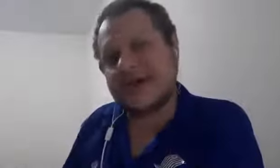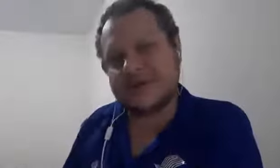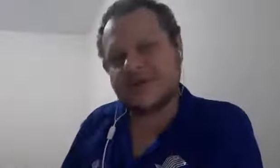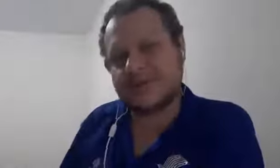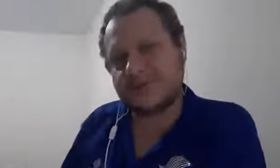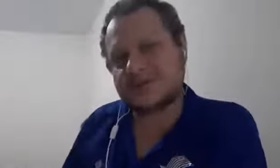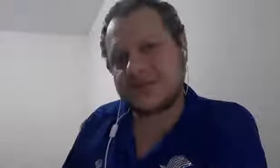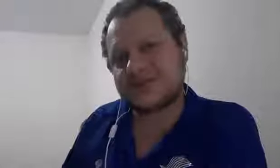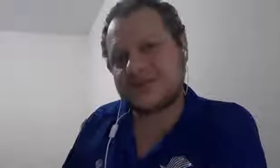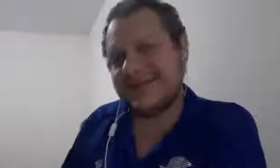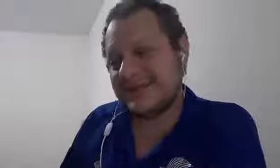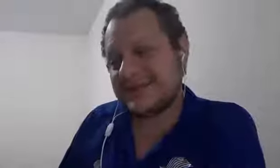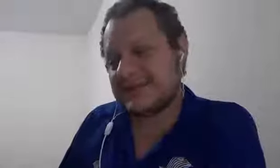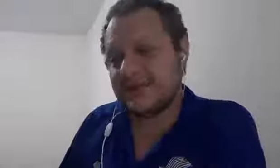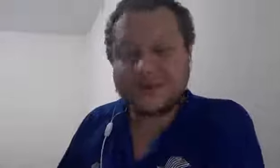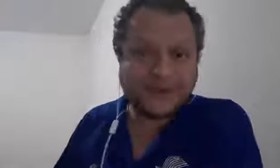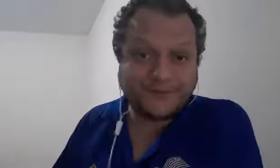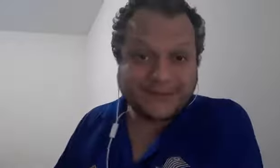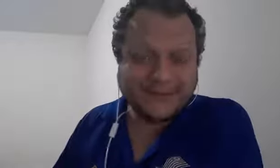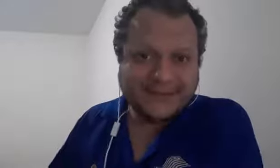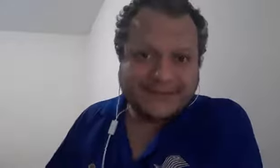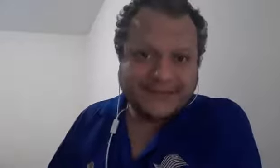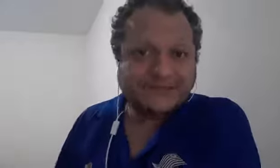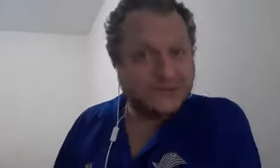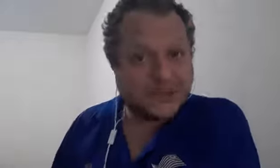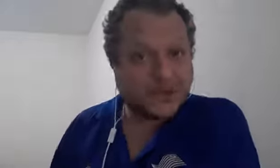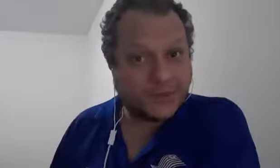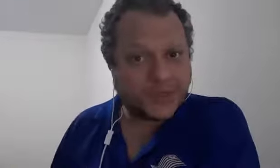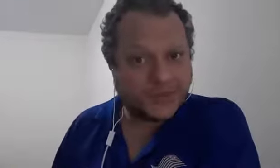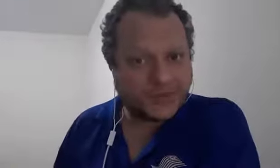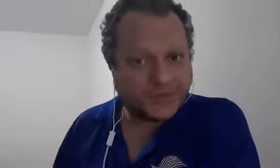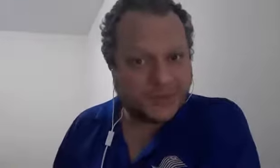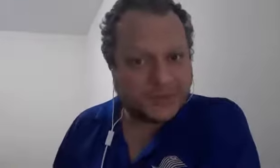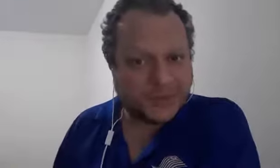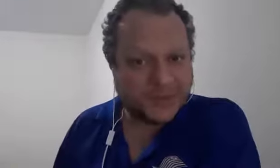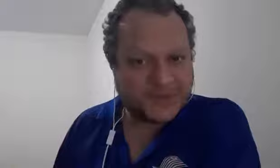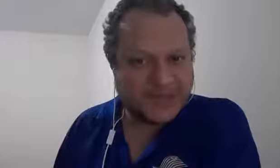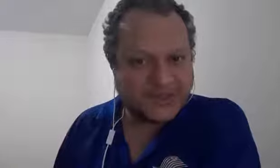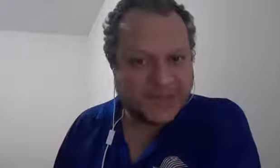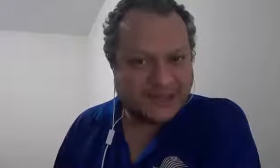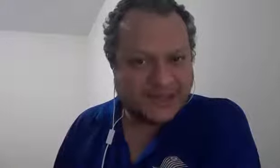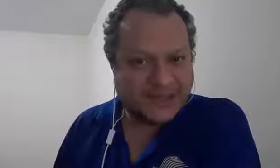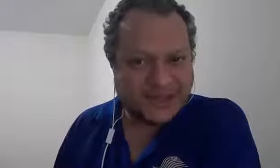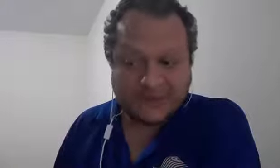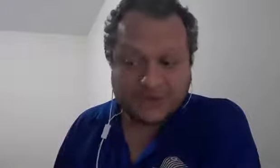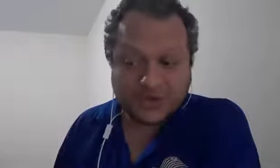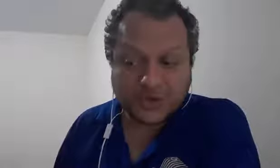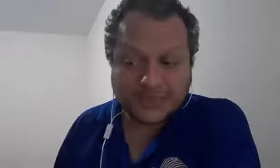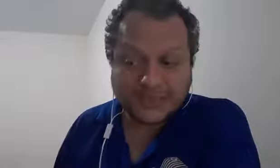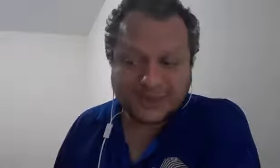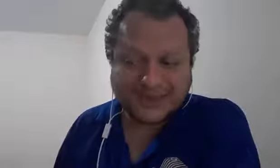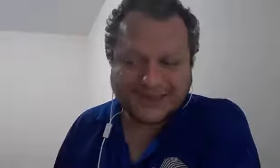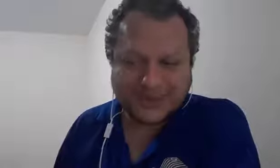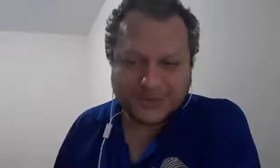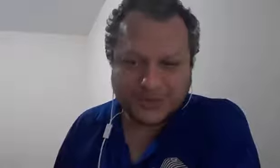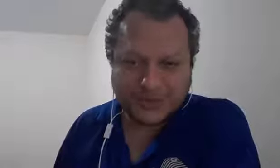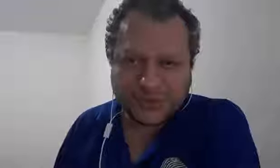equidade nesse processo, tá certo? Então vamos descobrir juntos todos esses processos aí, porque afinal de contas a doideira ainda continua, não é